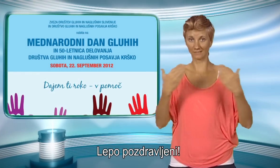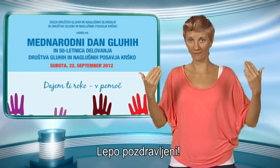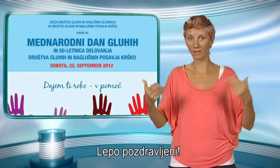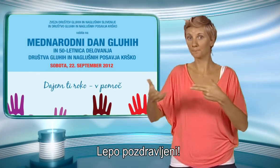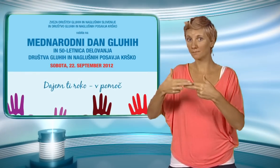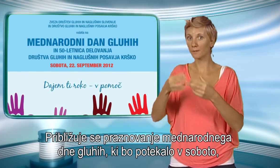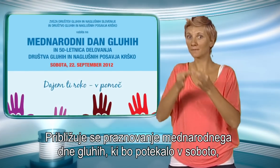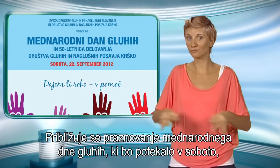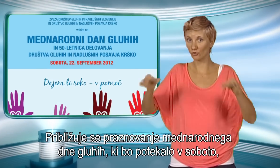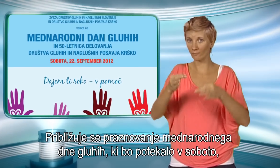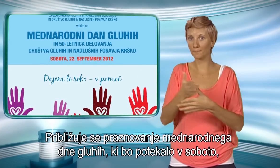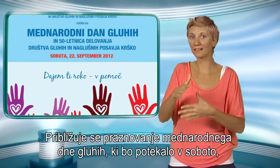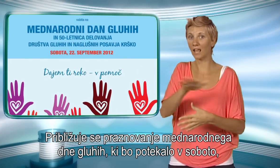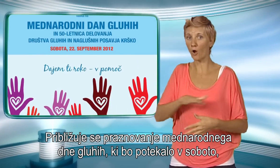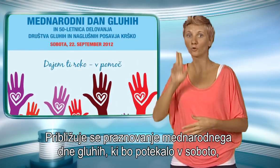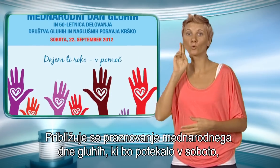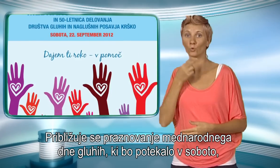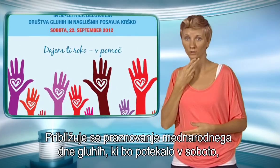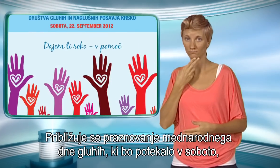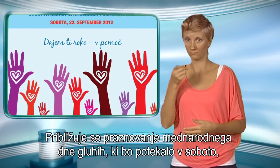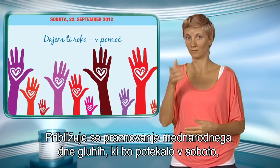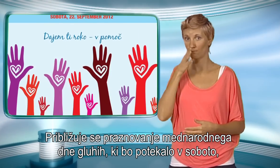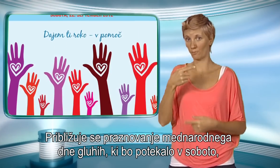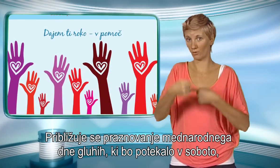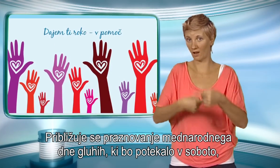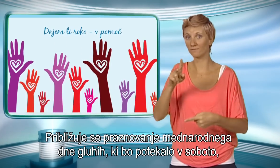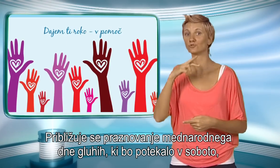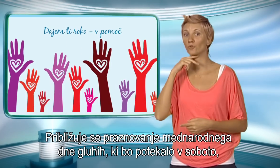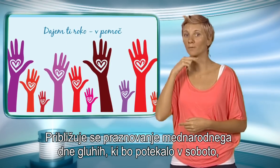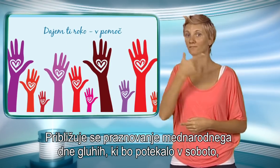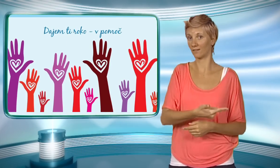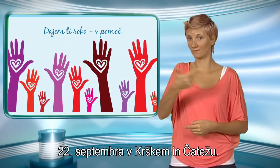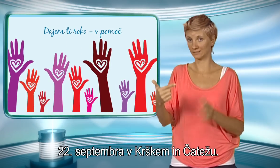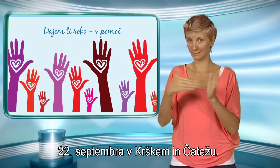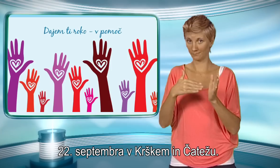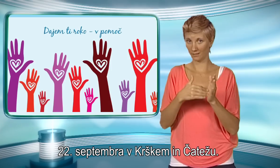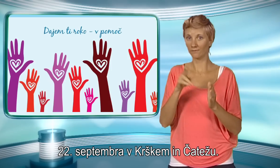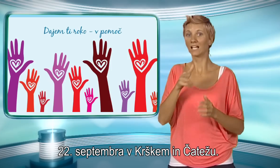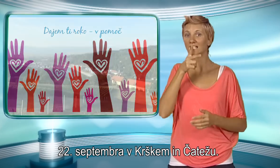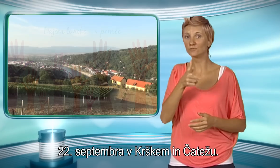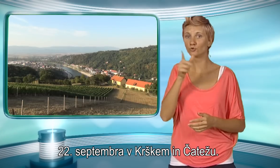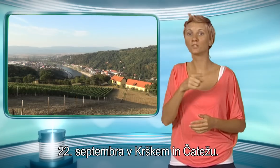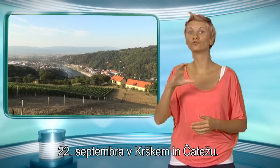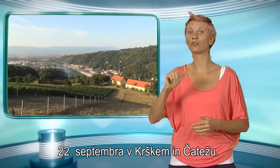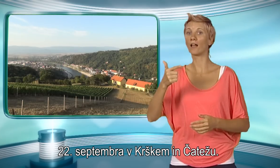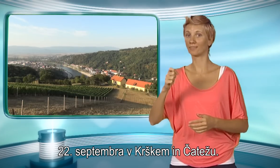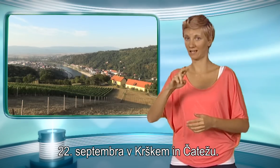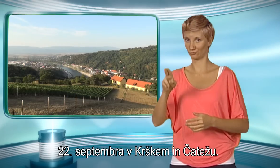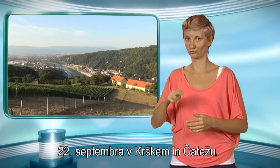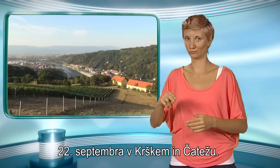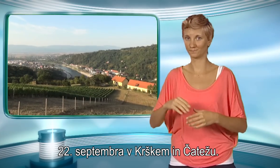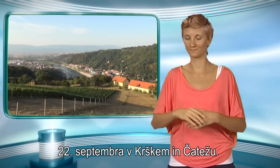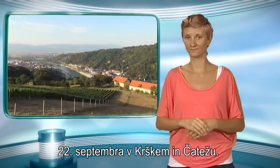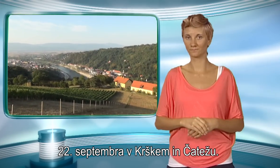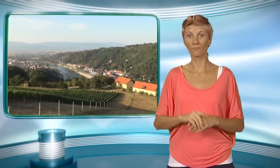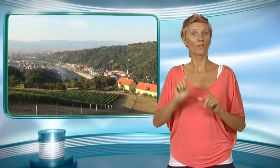Lepo pozdravljeni. Približuje se praznovanje Mednarodnega dne gluhih, ki bo potekalo v soboto, 22. septembra v Krškem